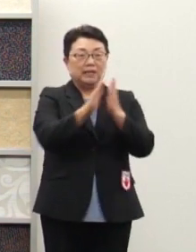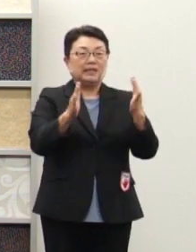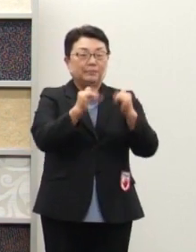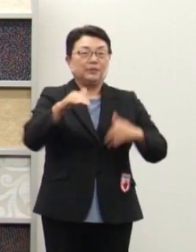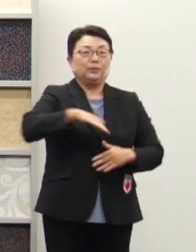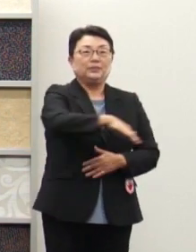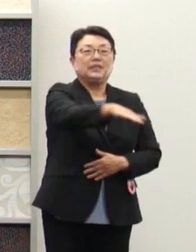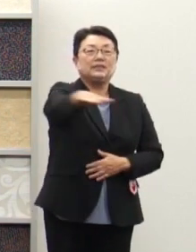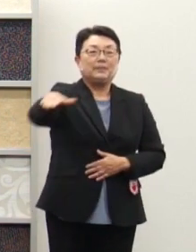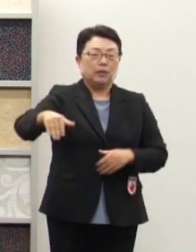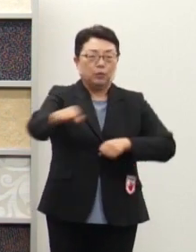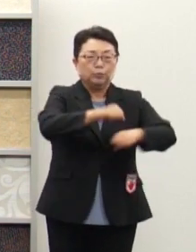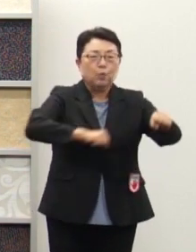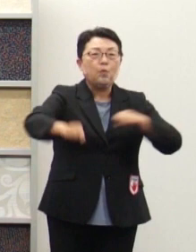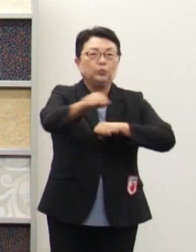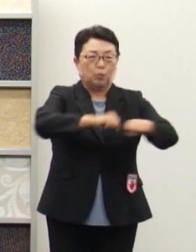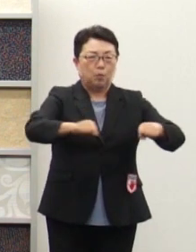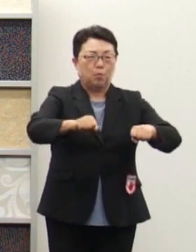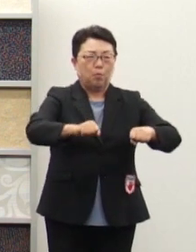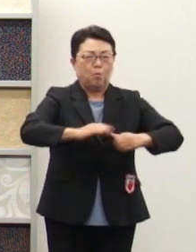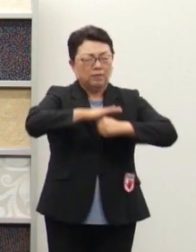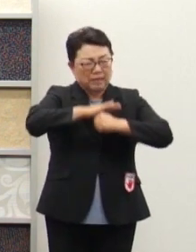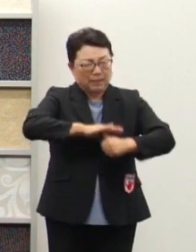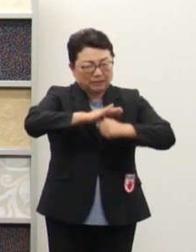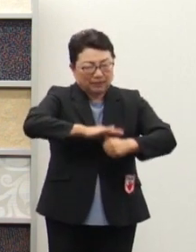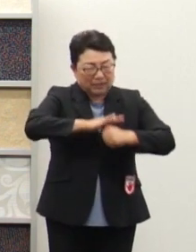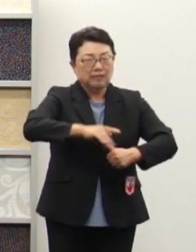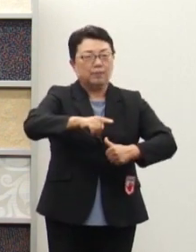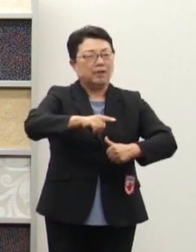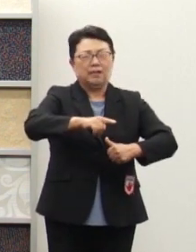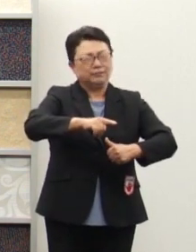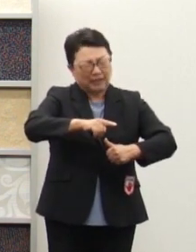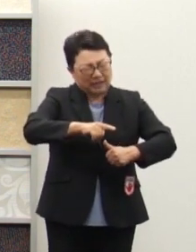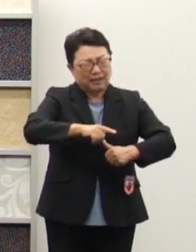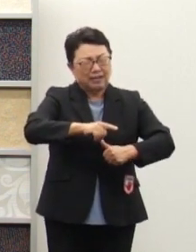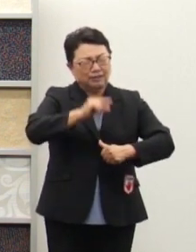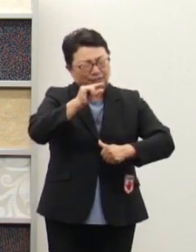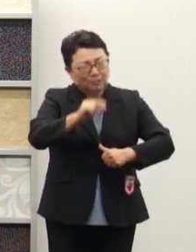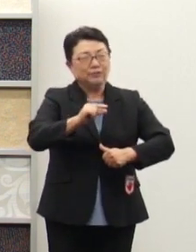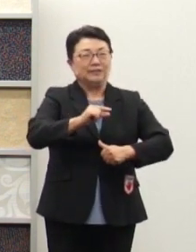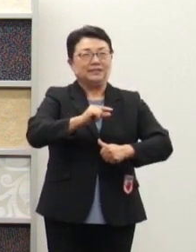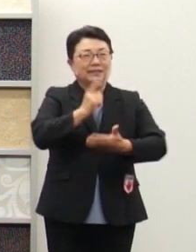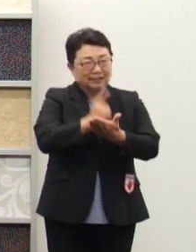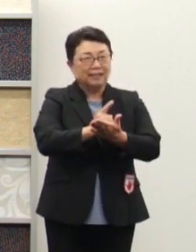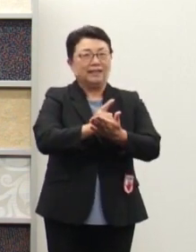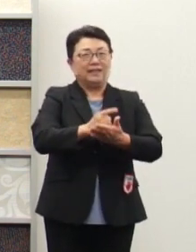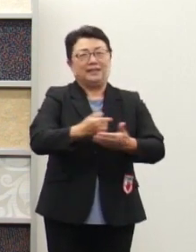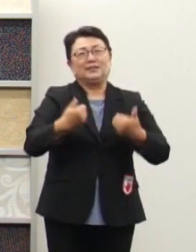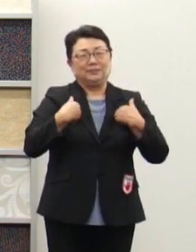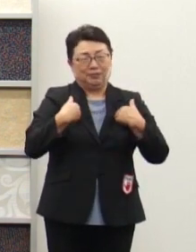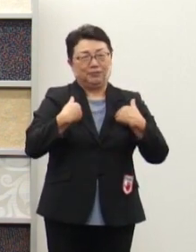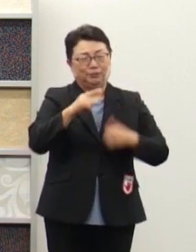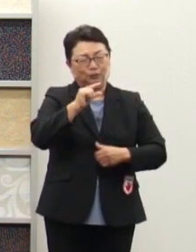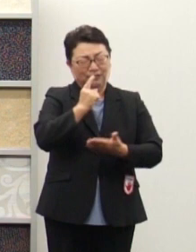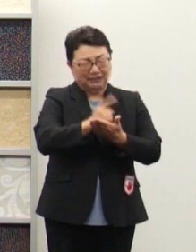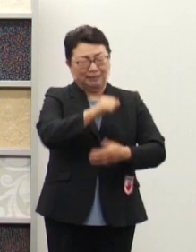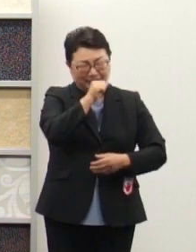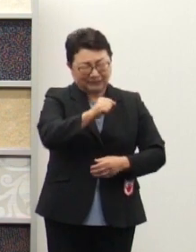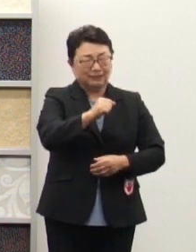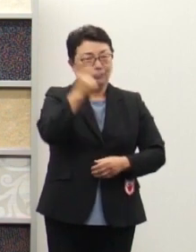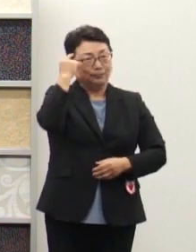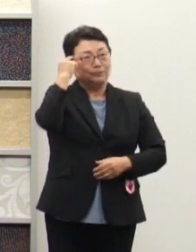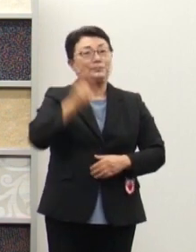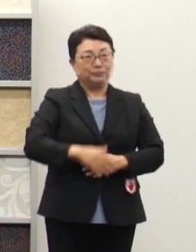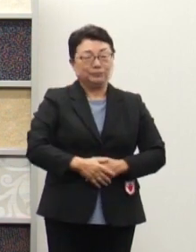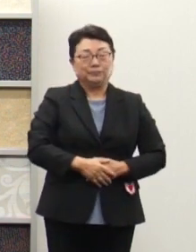の皆様の行動に対する制約、というものは、必要最小限であるべきだと、こう固く信ずるものであります